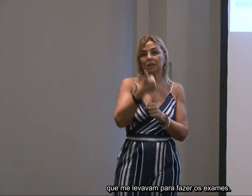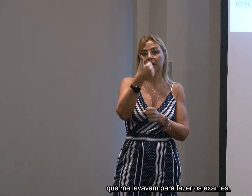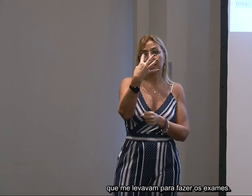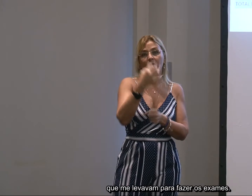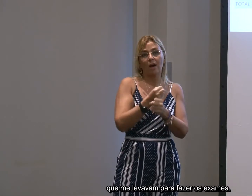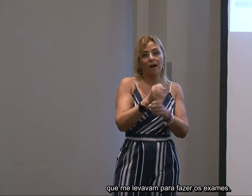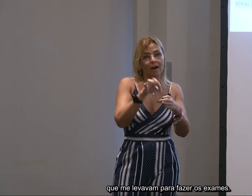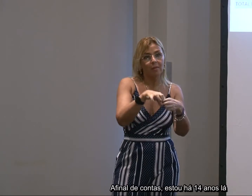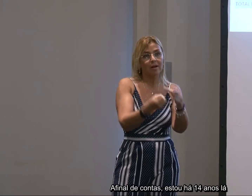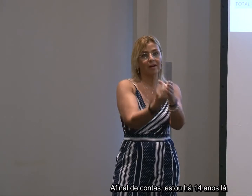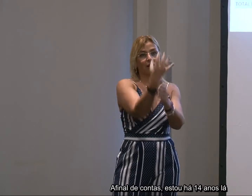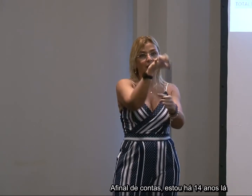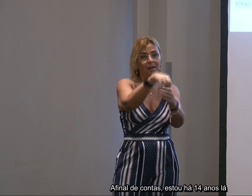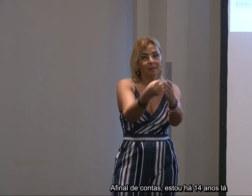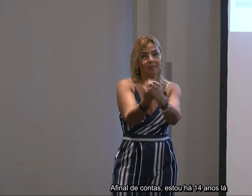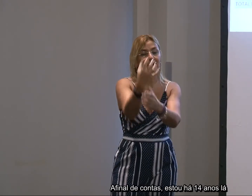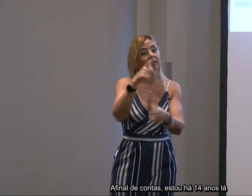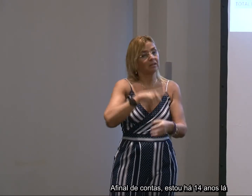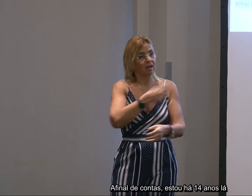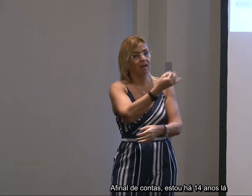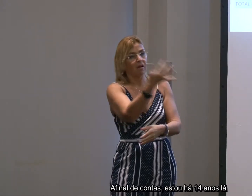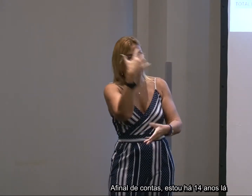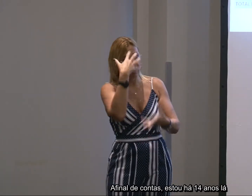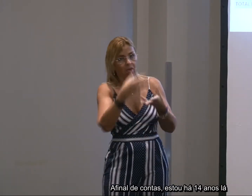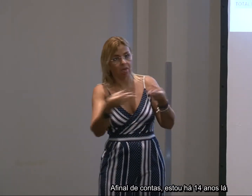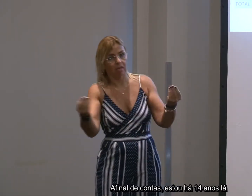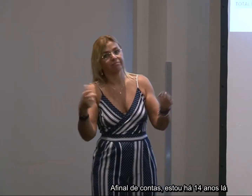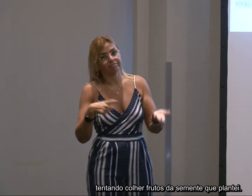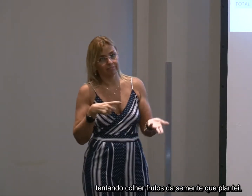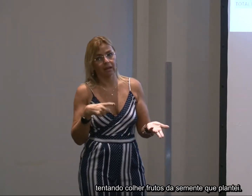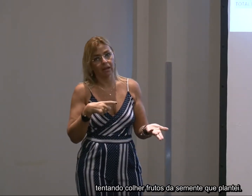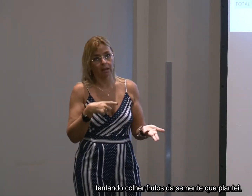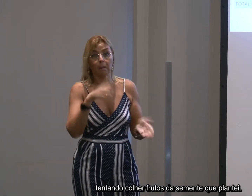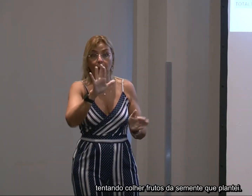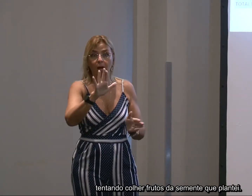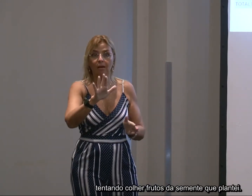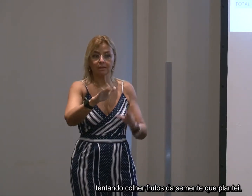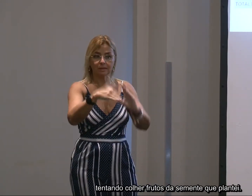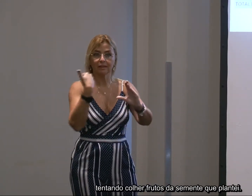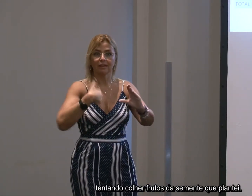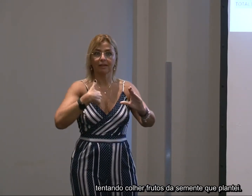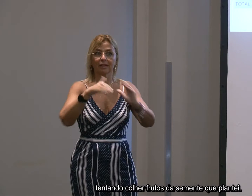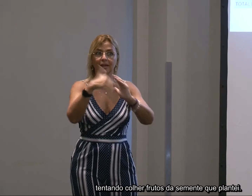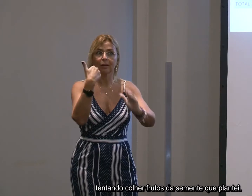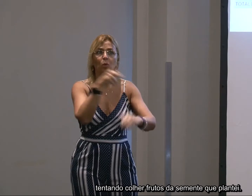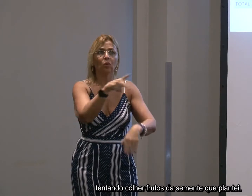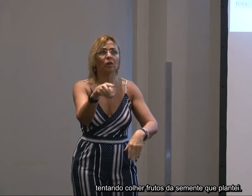os exames. Afinal de contas, eu estou há 14 anos lá, tentando colher frutos da semente que eu plantei.